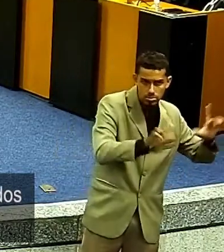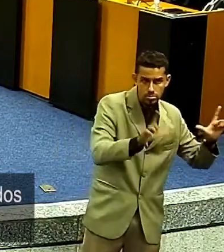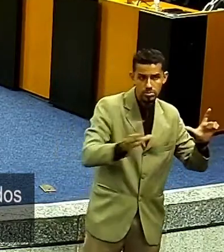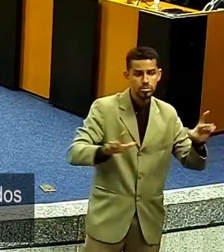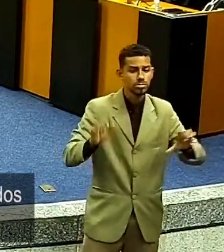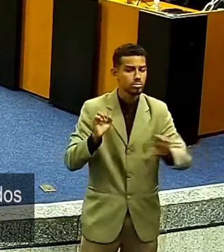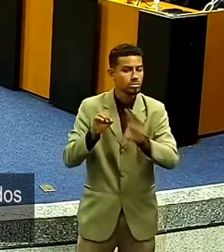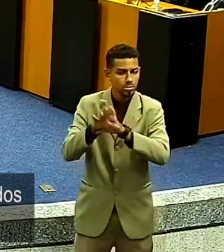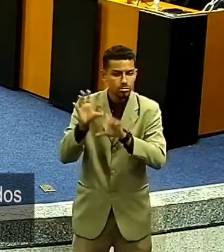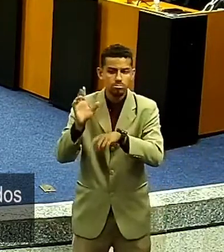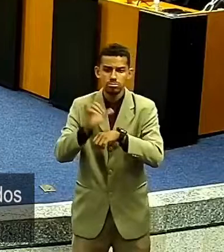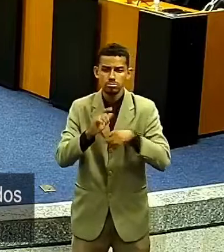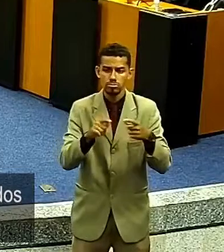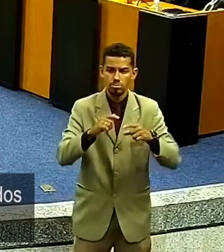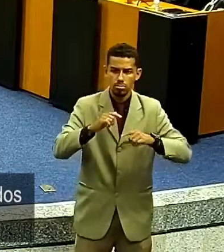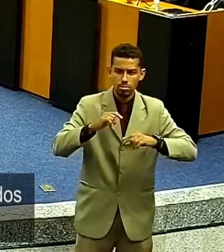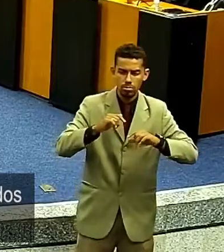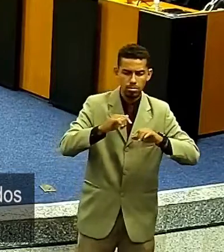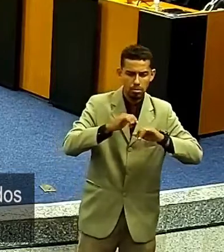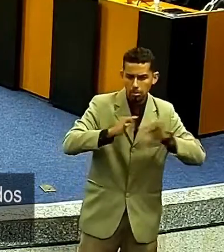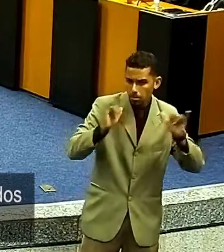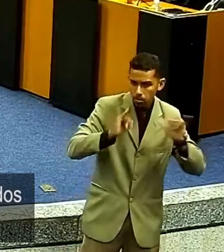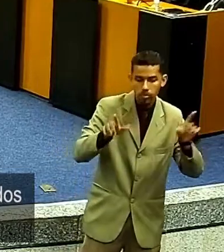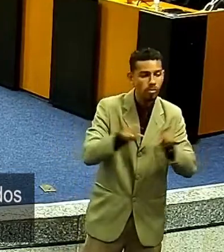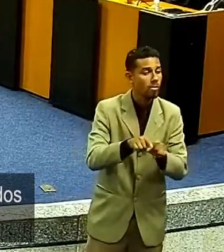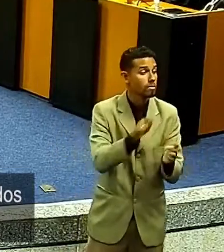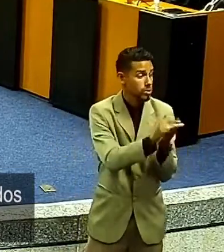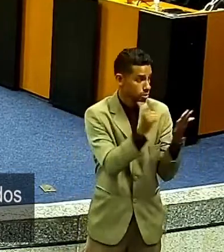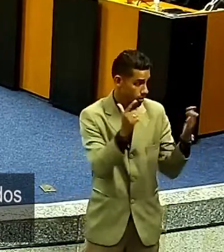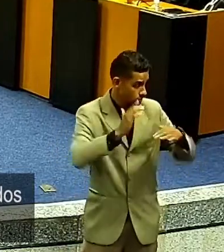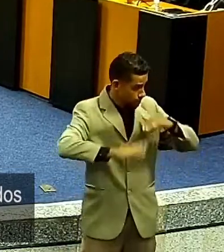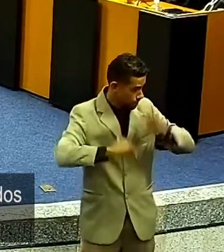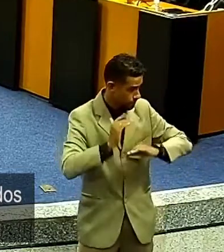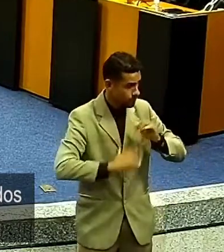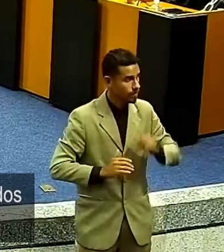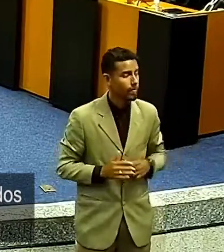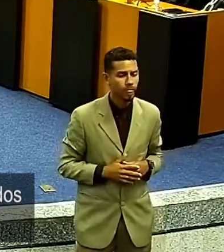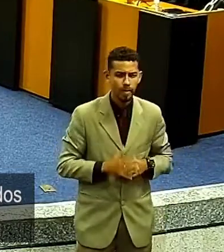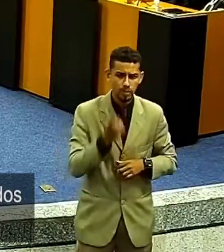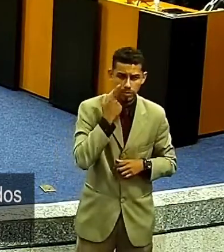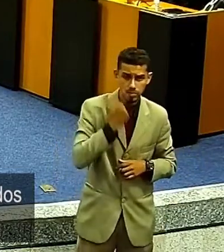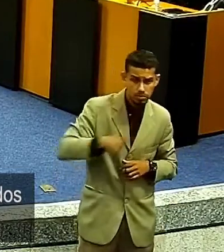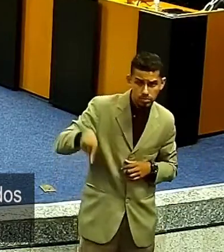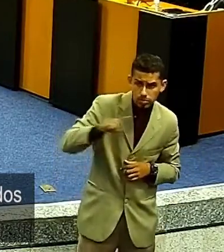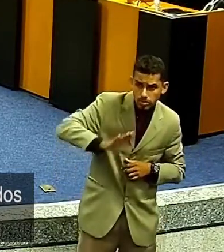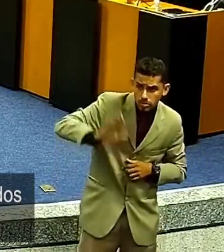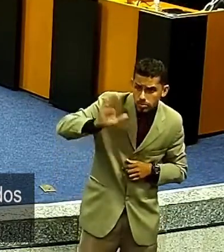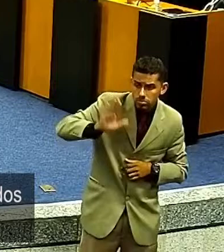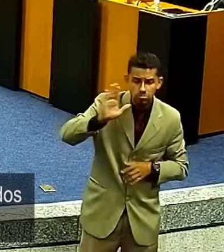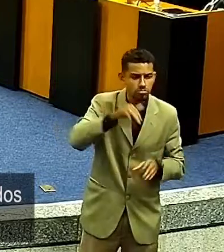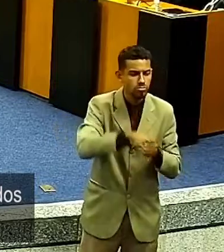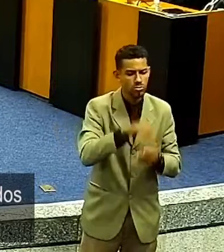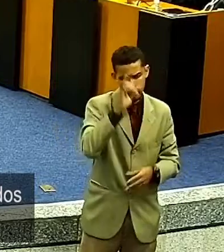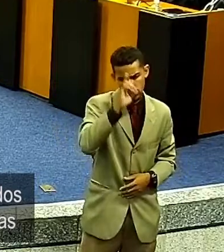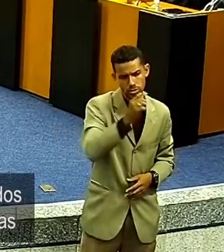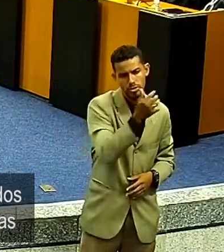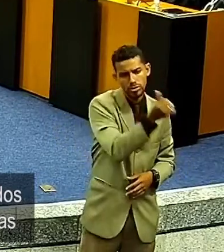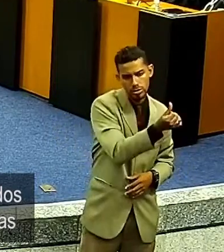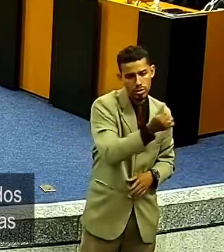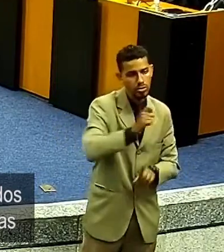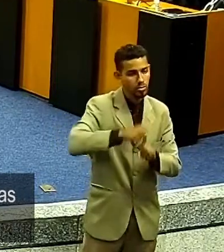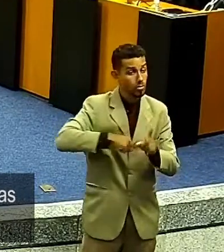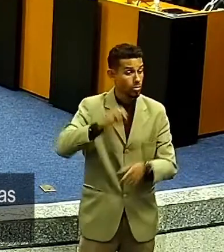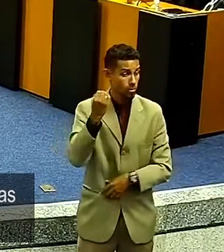blogueiros e jornalistas aqui vejo muitas pessoas que disputarão o Mandato eletivo no dia 6 de outubro